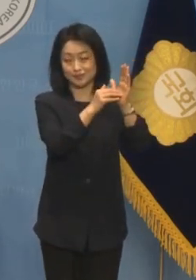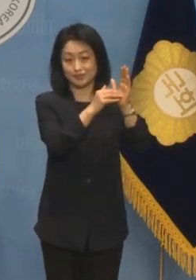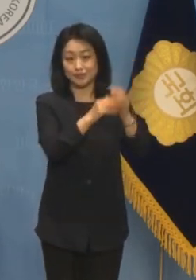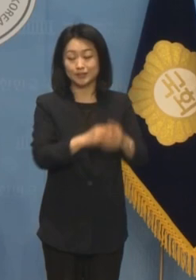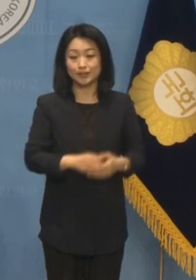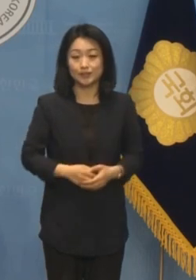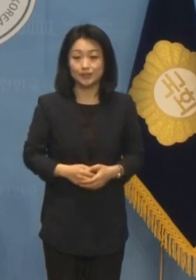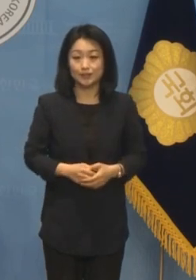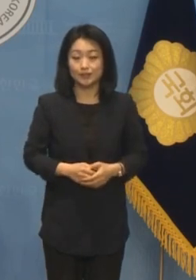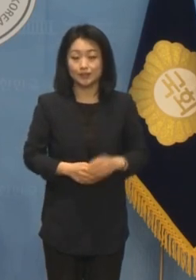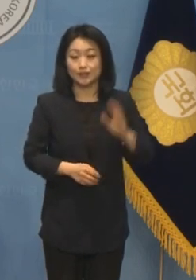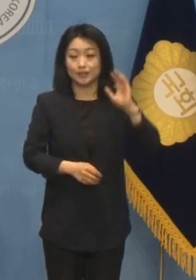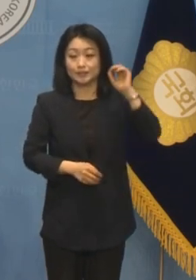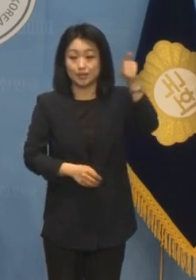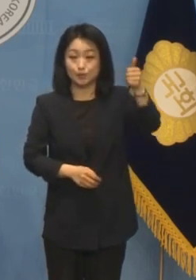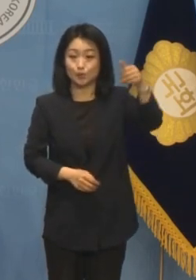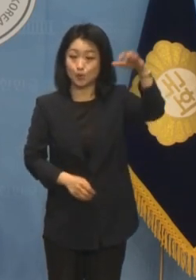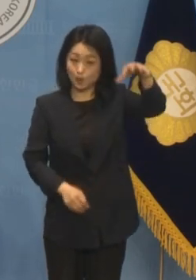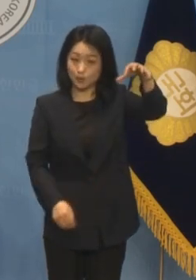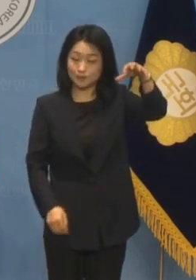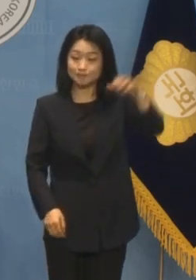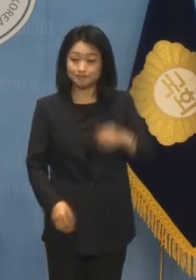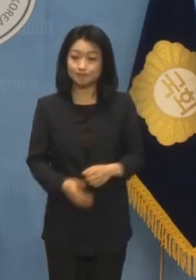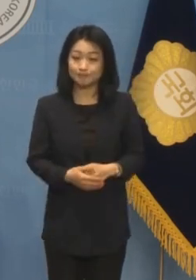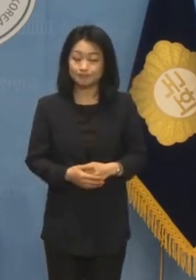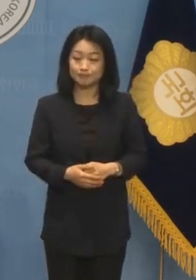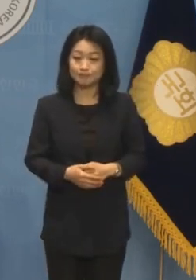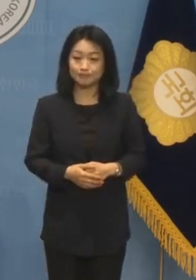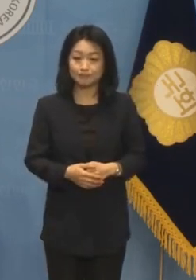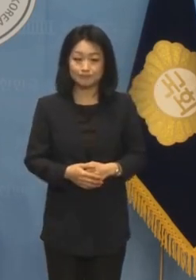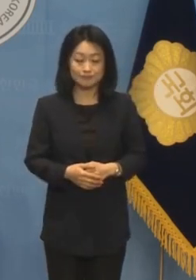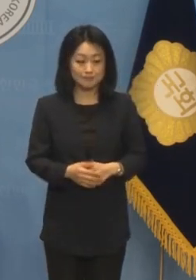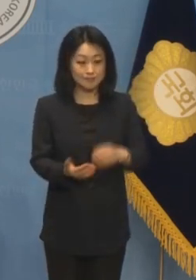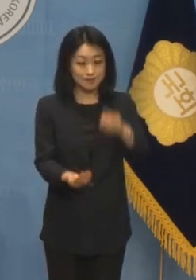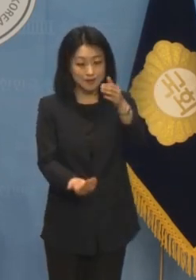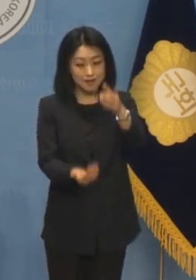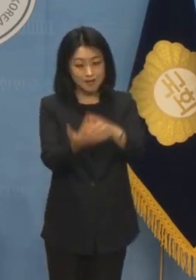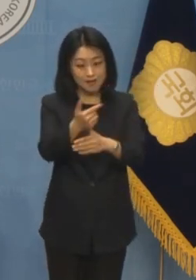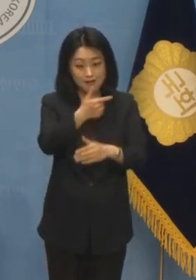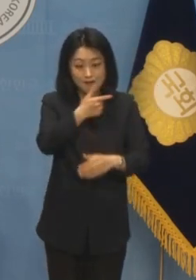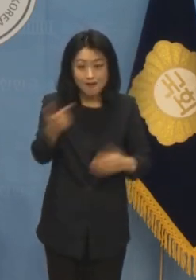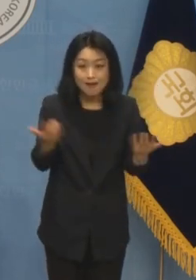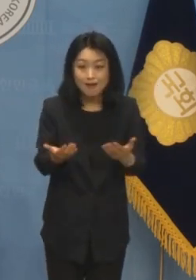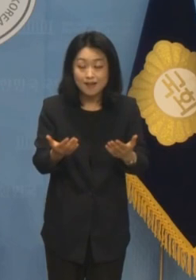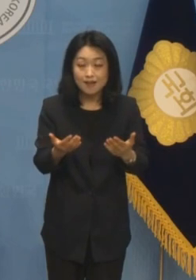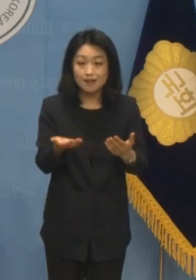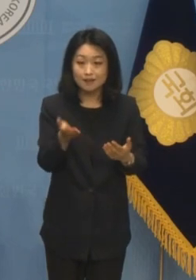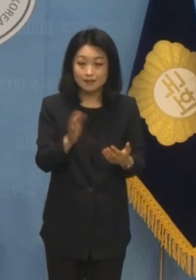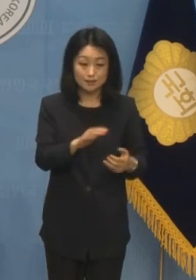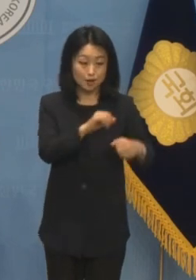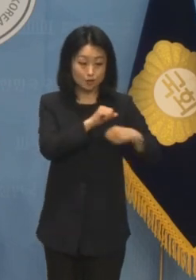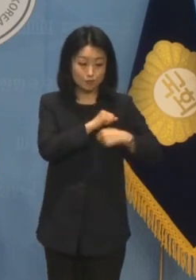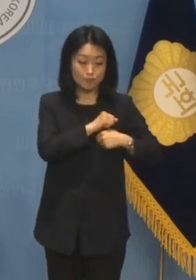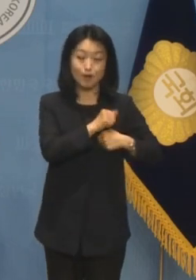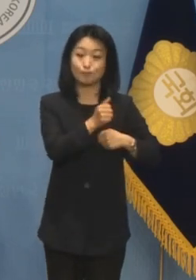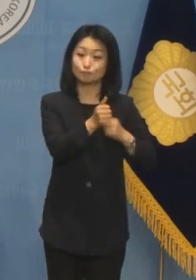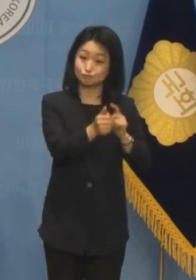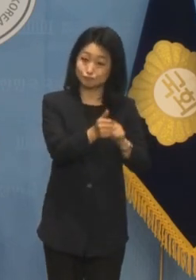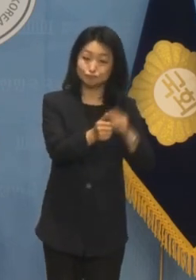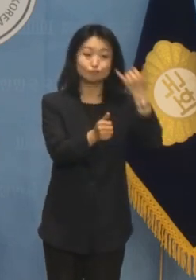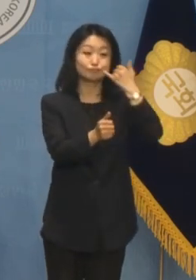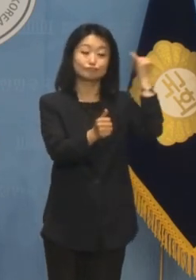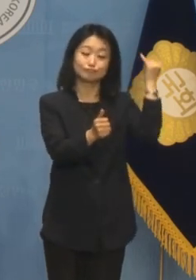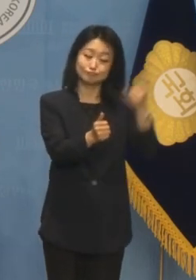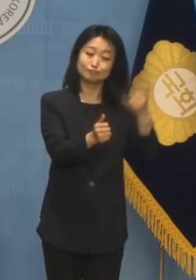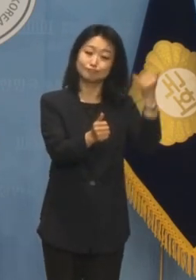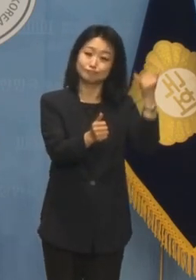대통령실은 이 엄청난 사실에도 대통령과 국무위원 간의 전화 소통은 자연스러운